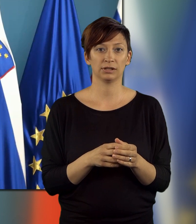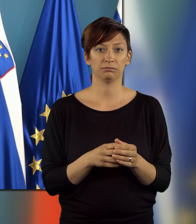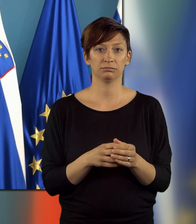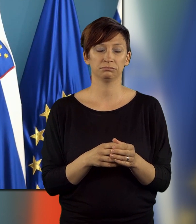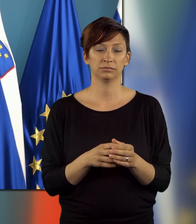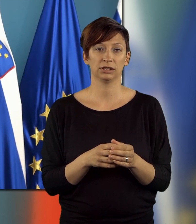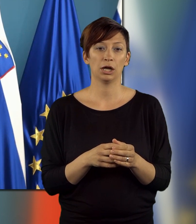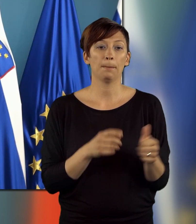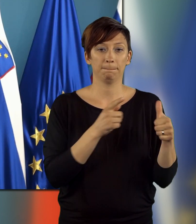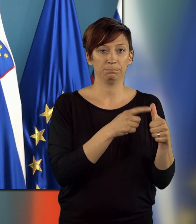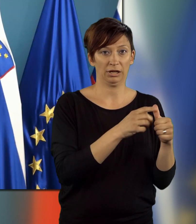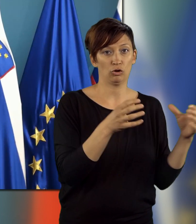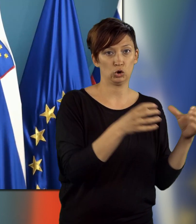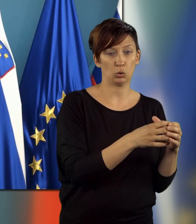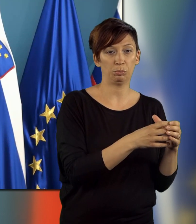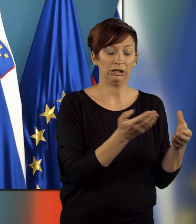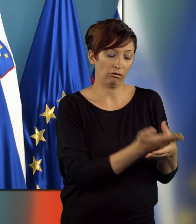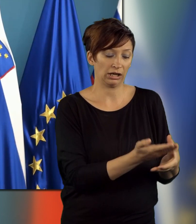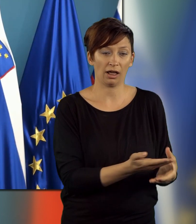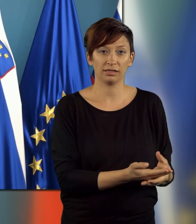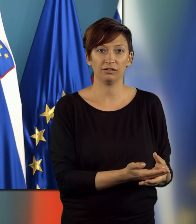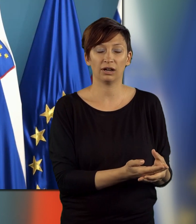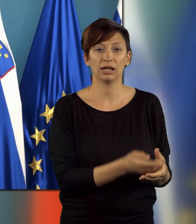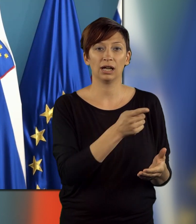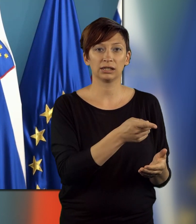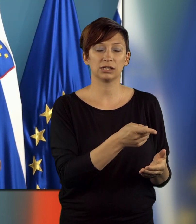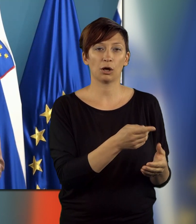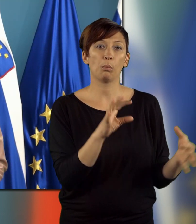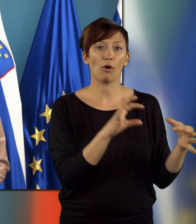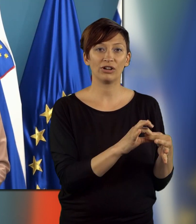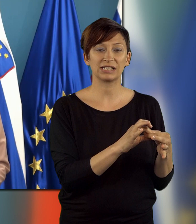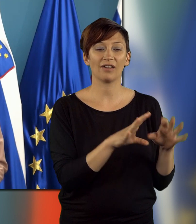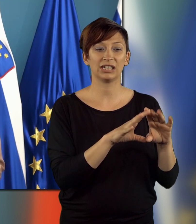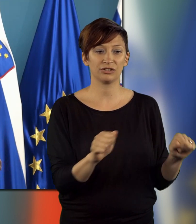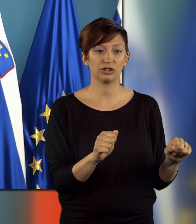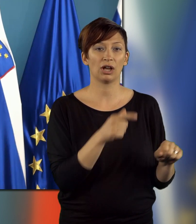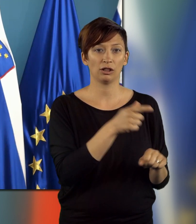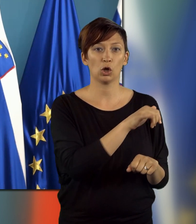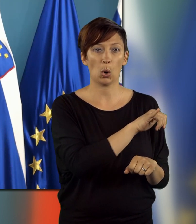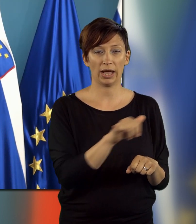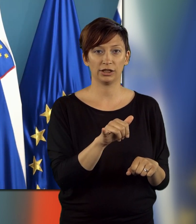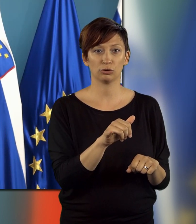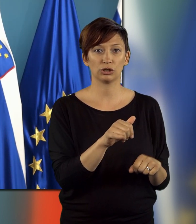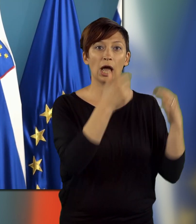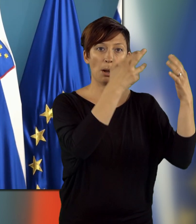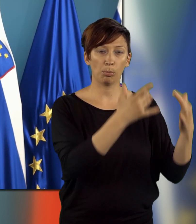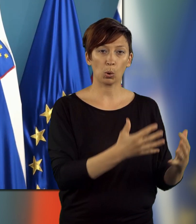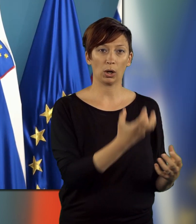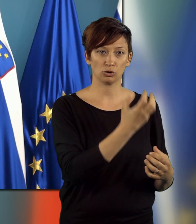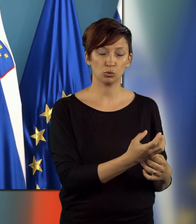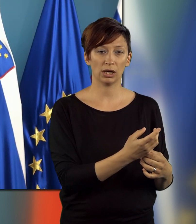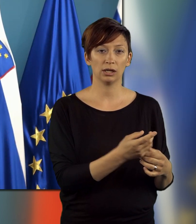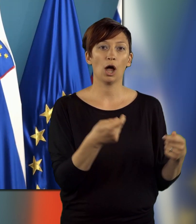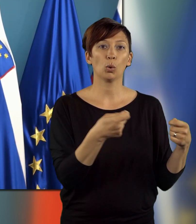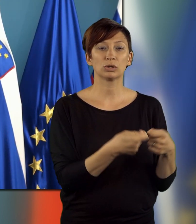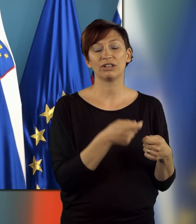gradiv. V prvo skupino gradiv sodijo gradiva, ki se nanašajo na izvrševanje letošnjega proračuna.